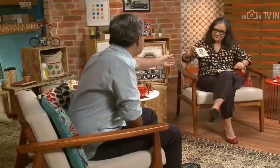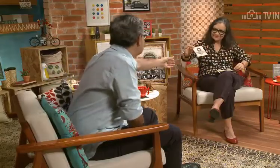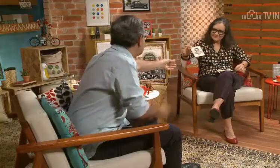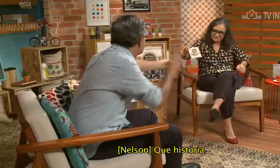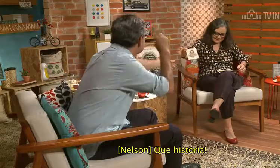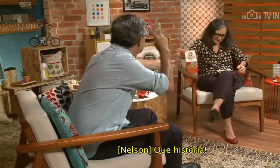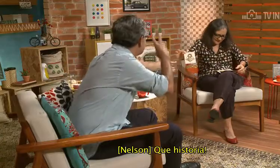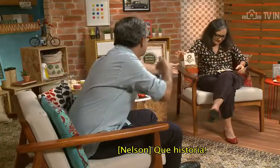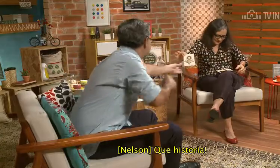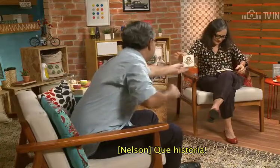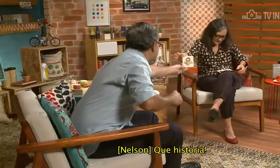Que história?